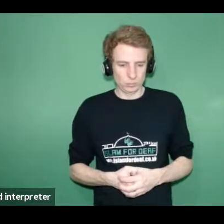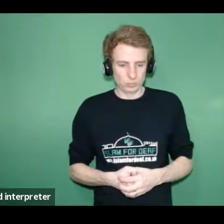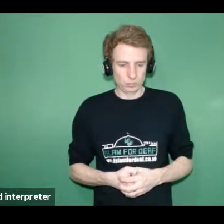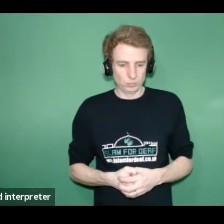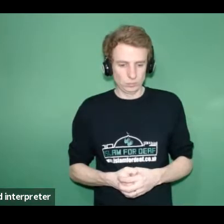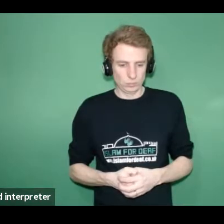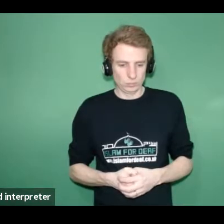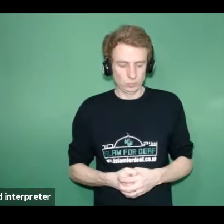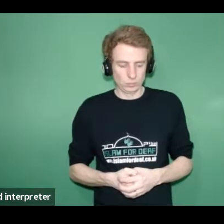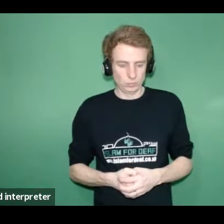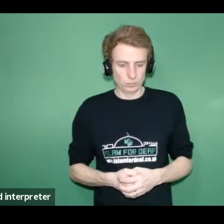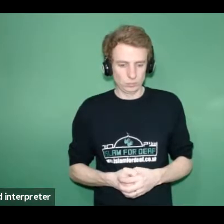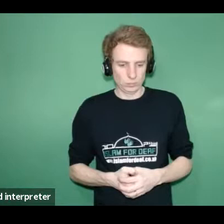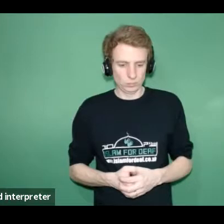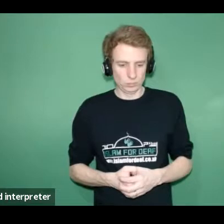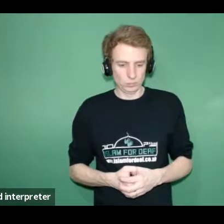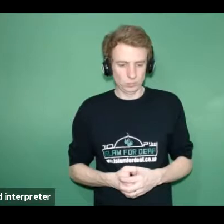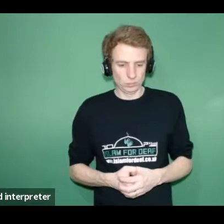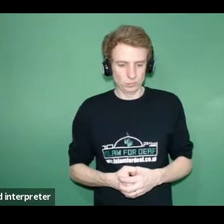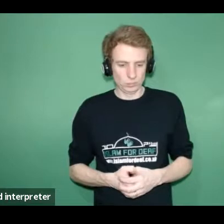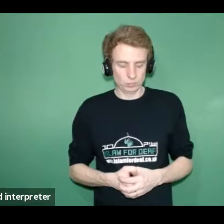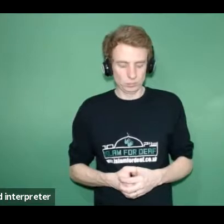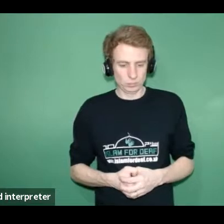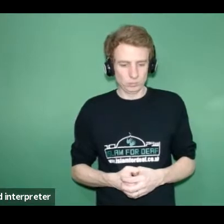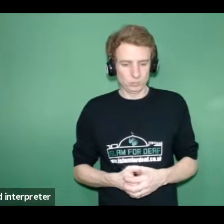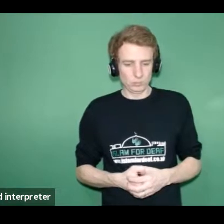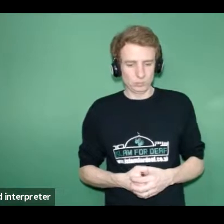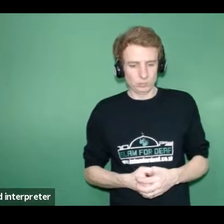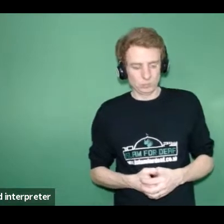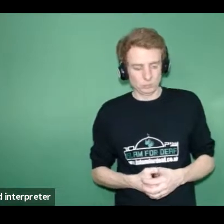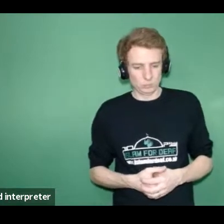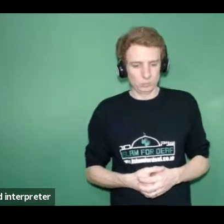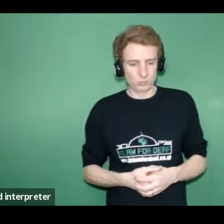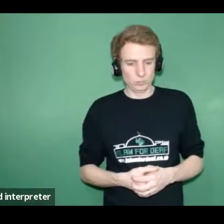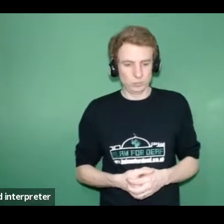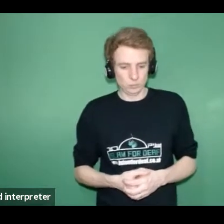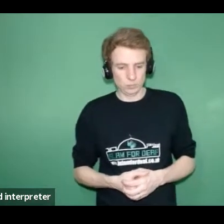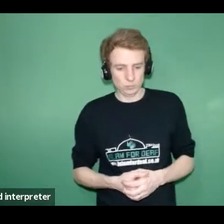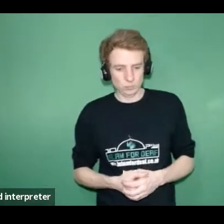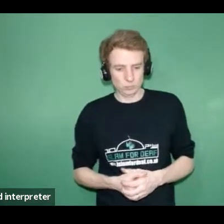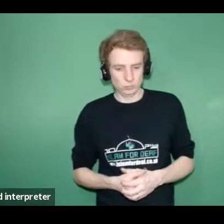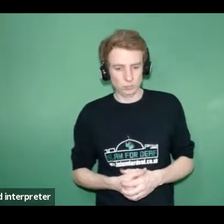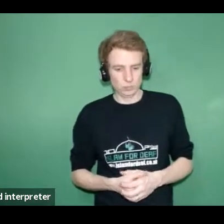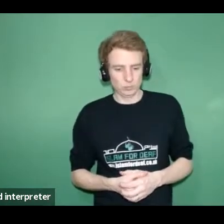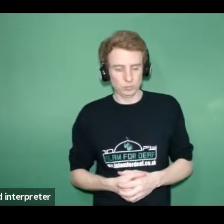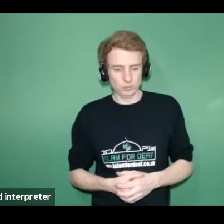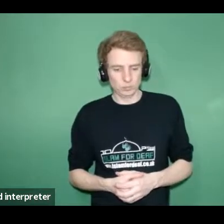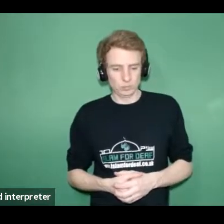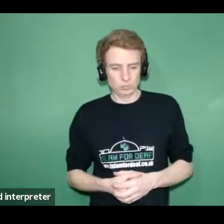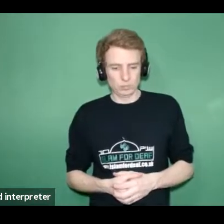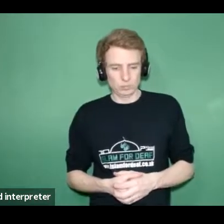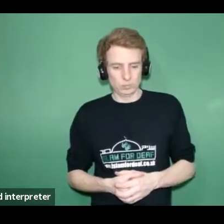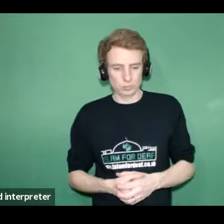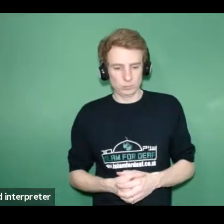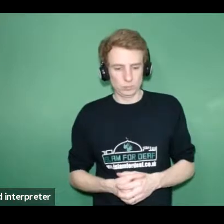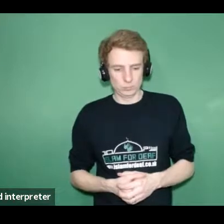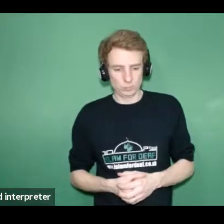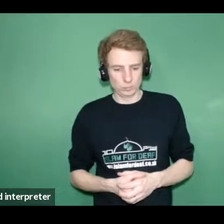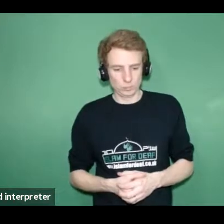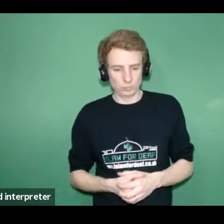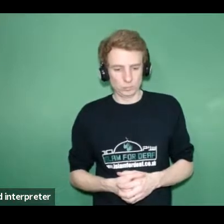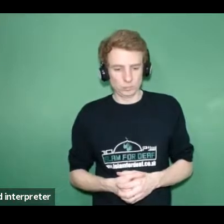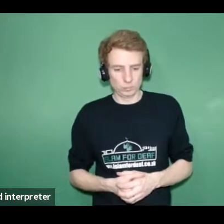عن الدنيا. لهذا قال في الحديث القدسي: إلا الصوم فإنه لي وأنا أجزي به، يدع